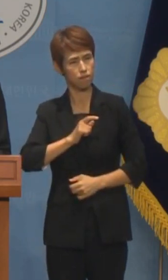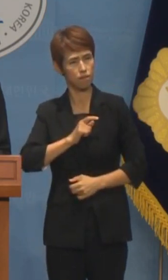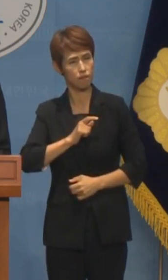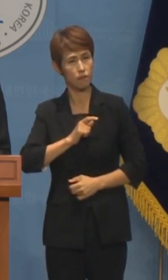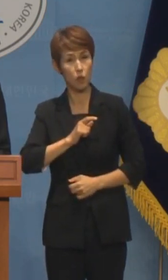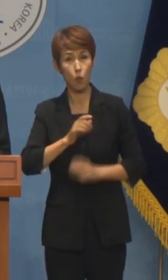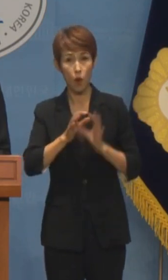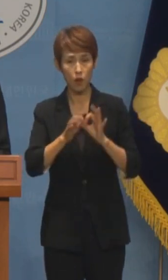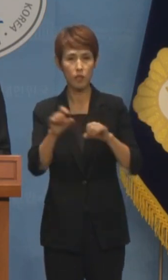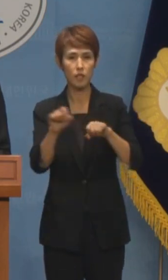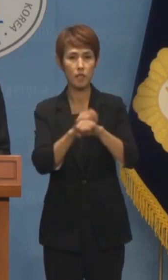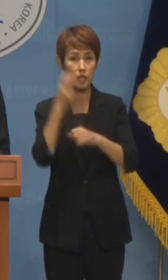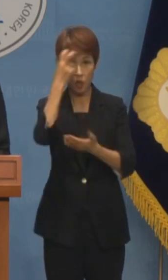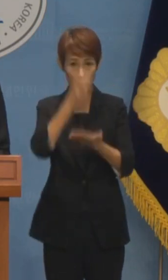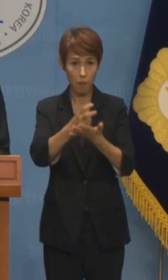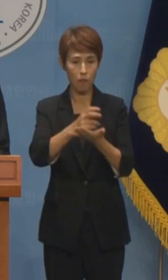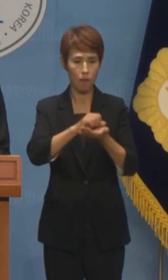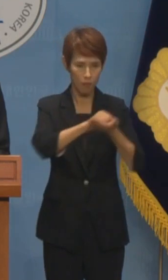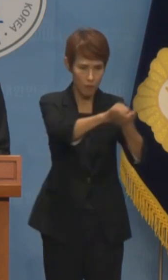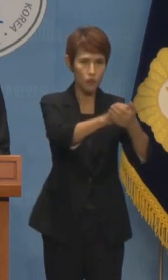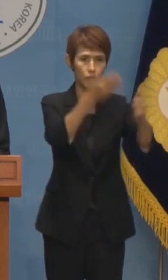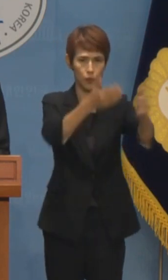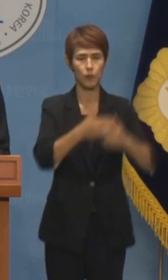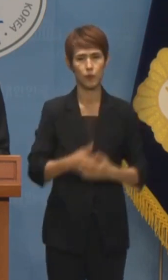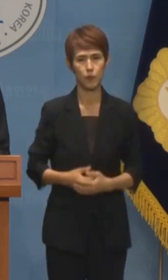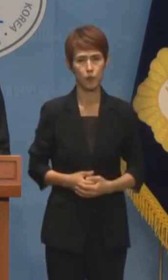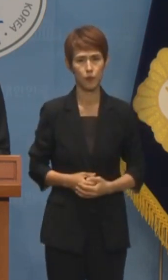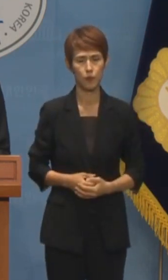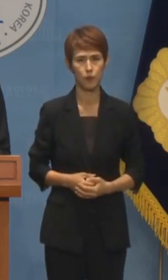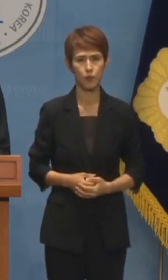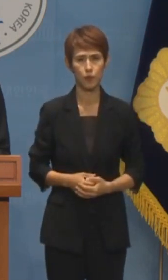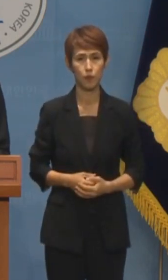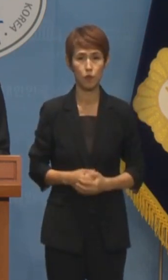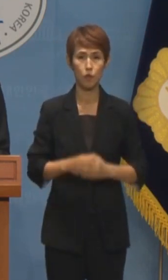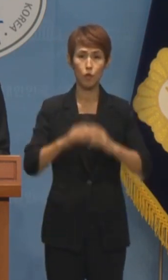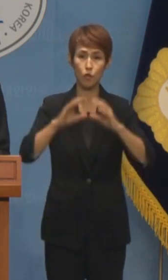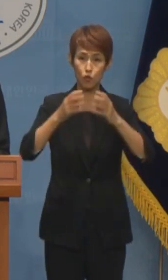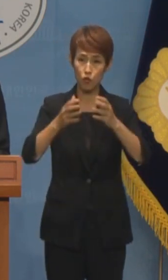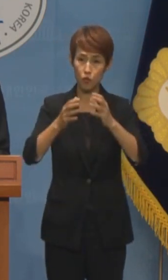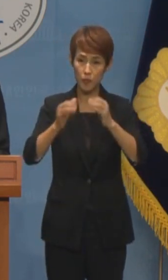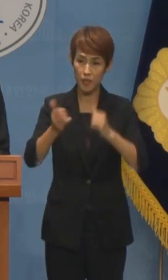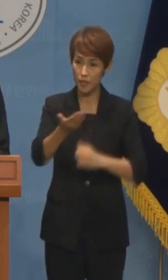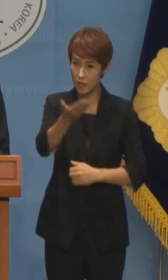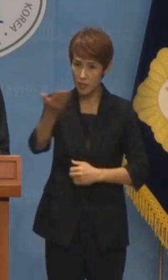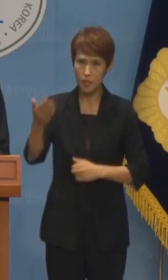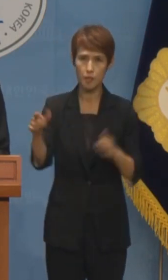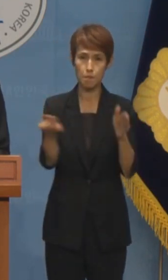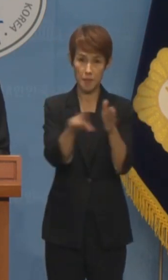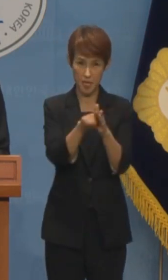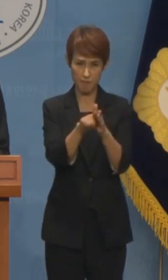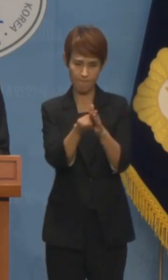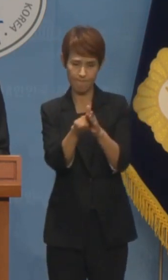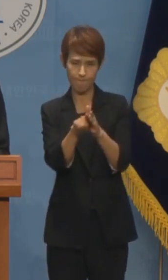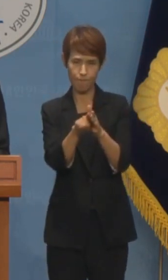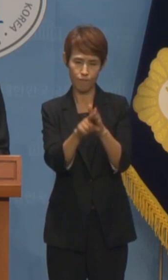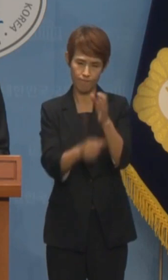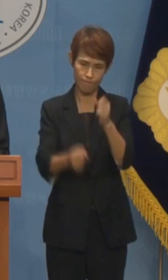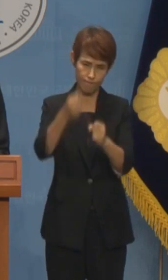대한 특검 수사부터 받으십시오. 이것이 국민의 신뢰를 회복하고 교착